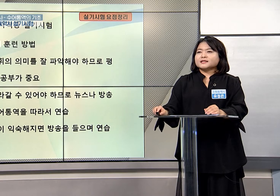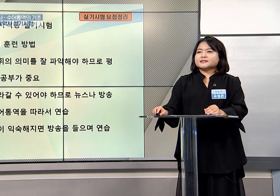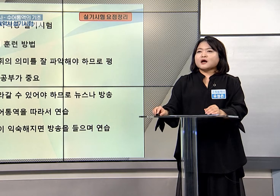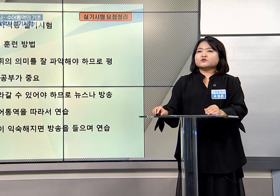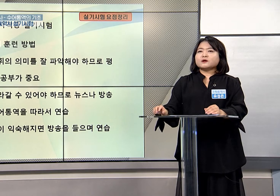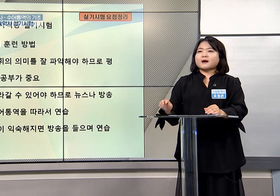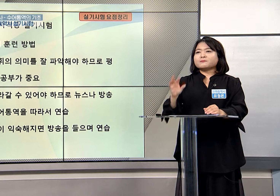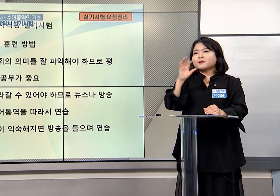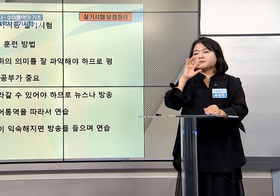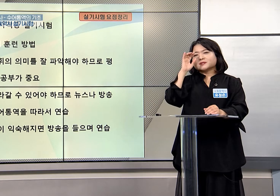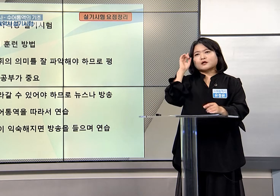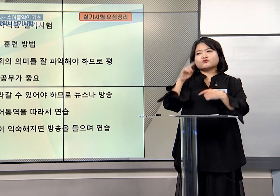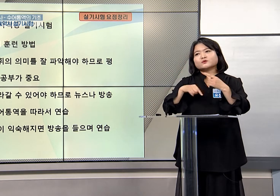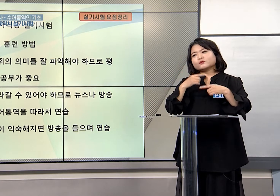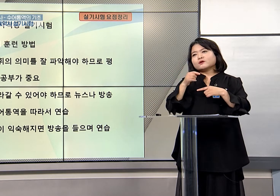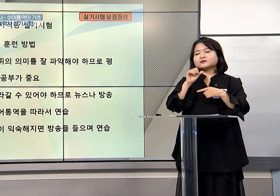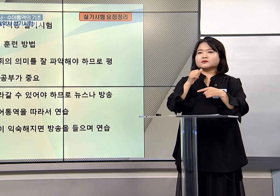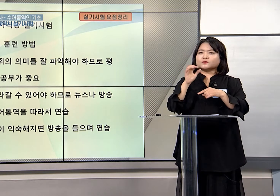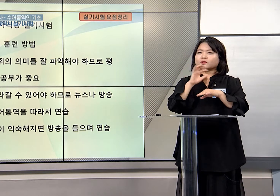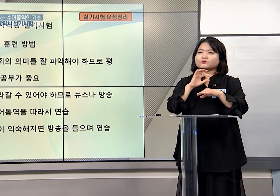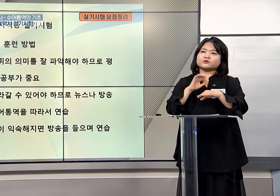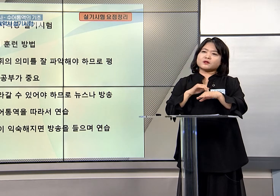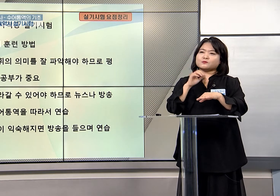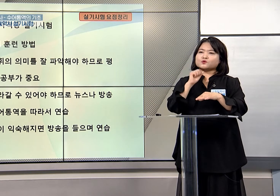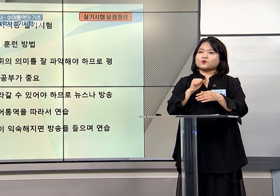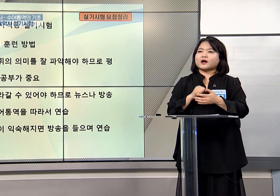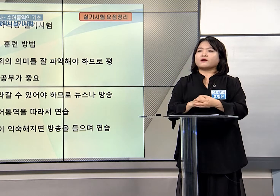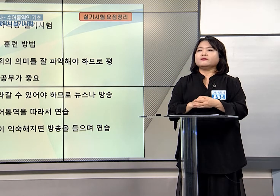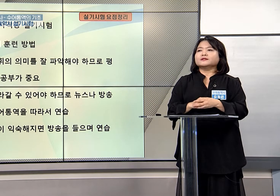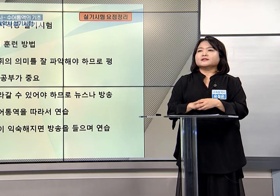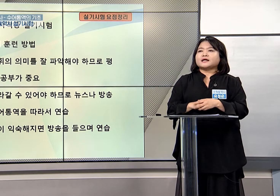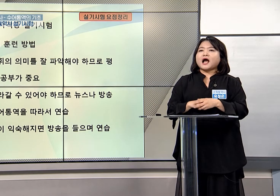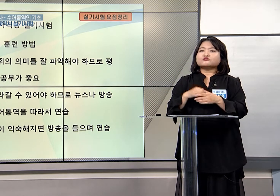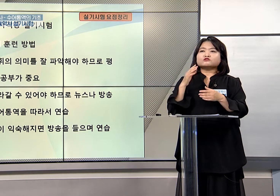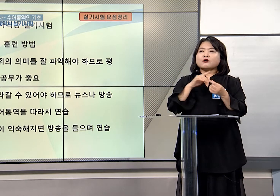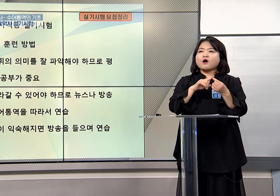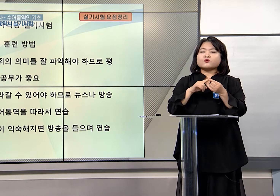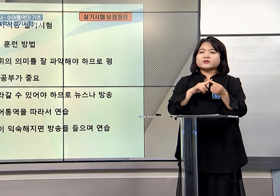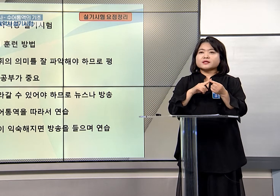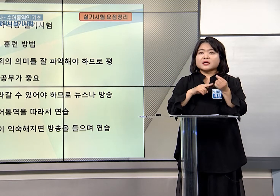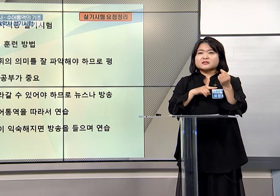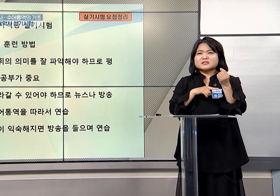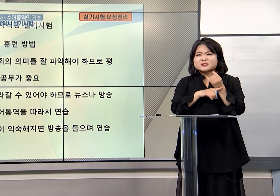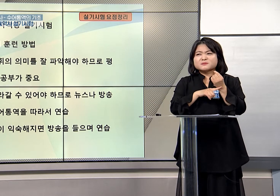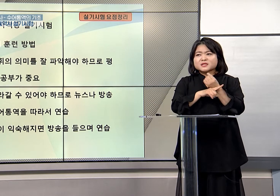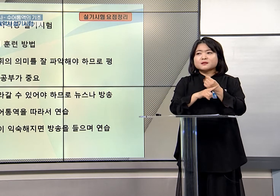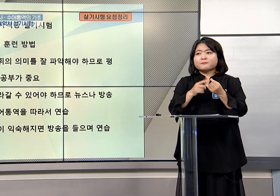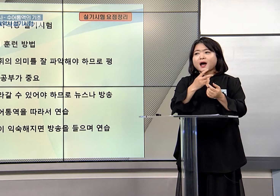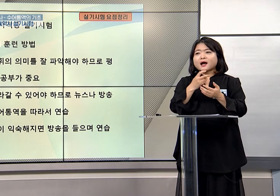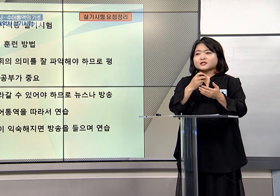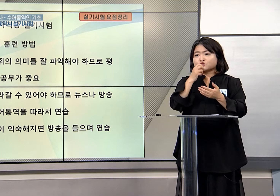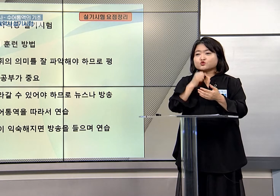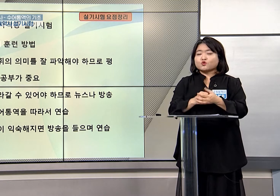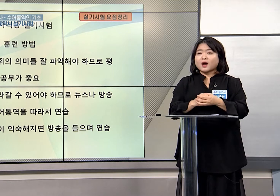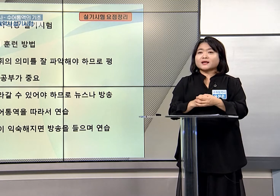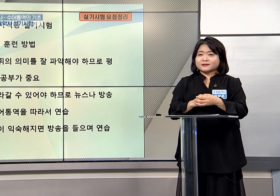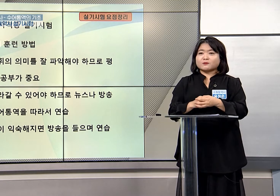자, 훈련 방법입니다. 수화 통역은 어떻게 훈련하면 좋을까요? 한국어 어휘에 대한 의미 파악이 중요하기